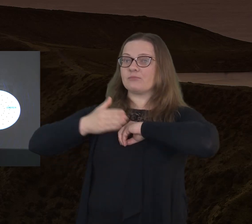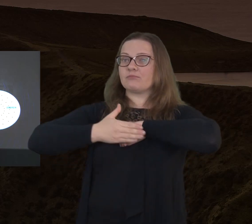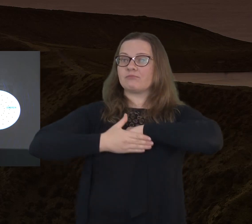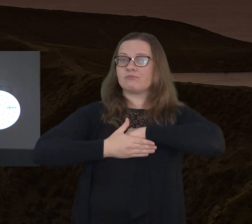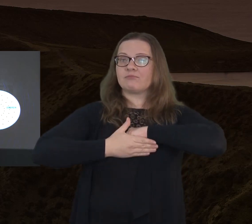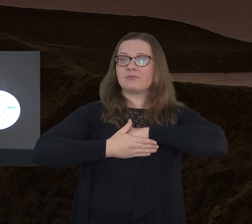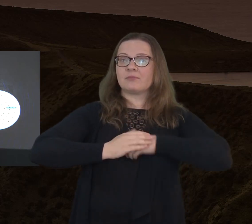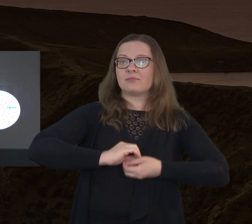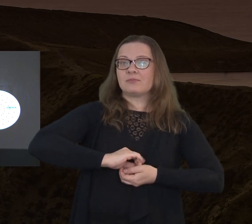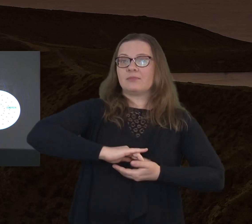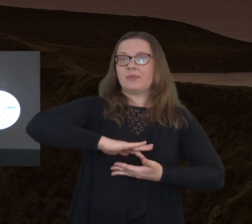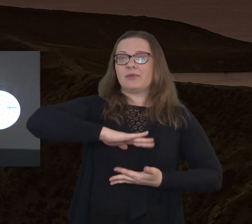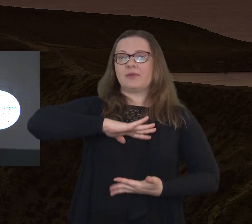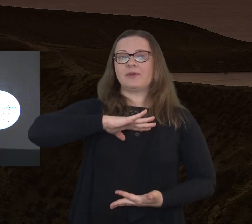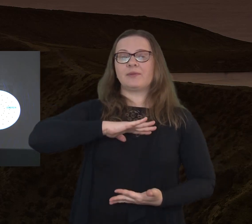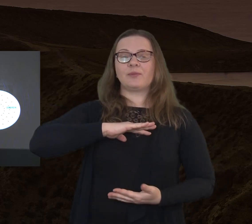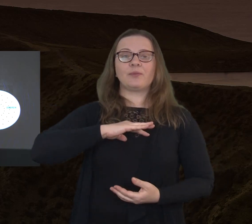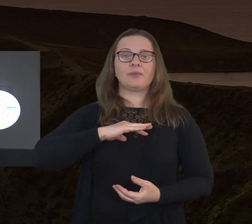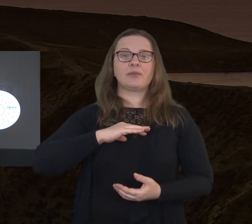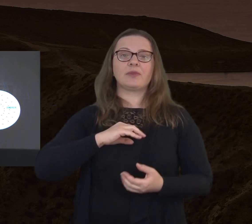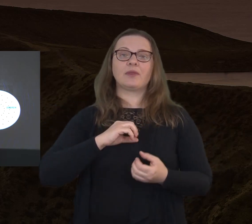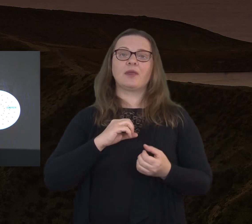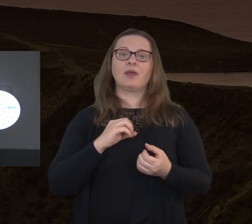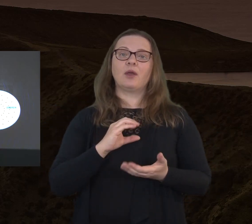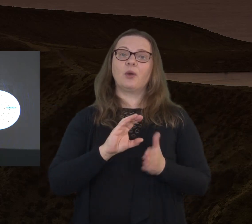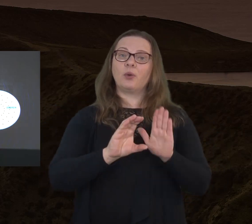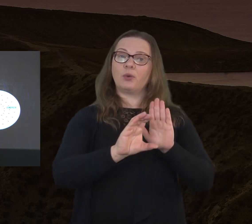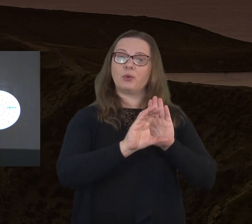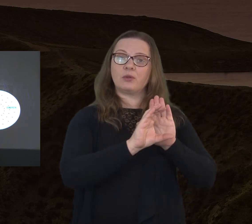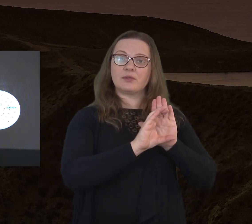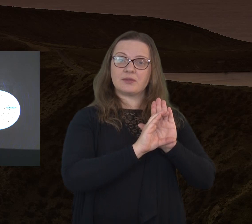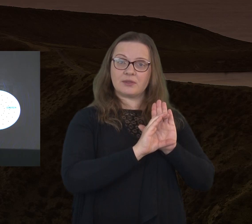deixa eu ver se eu vou conseguir explicar para vocês. Colossenses